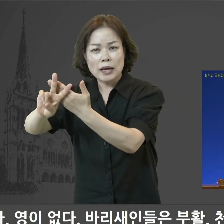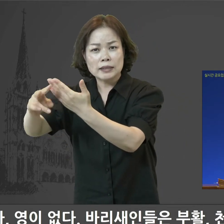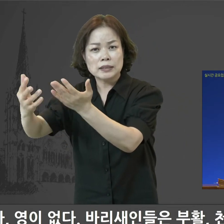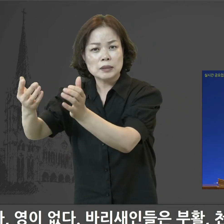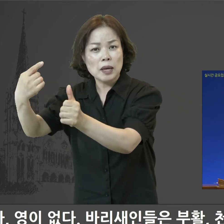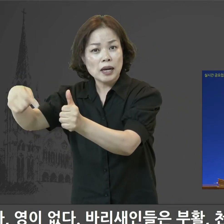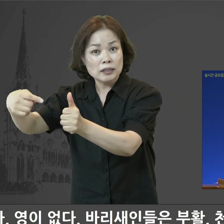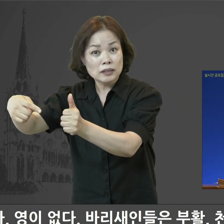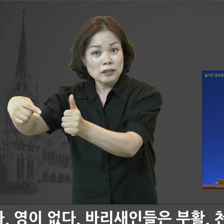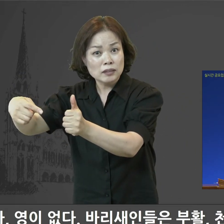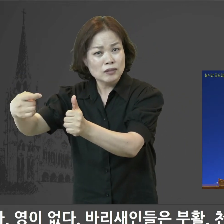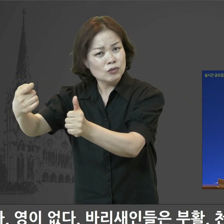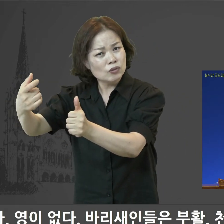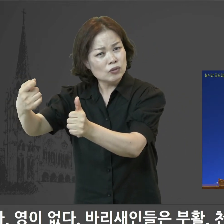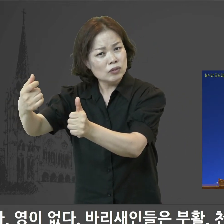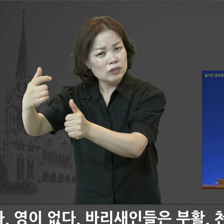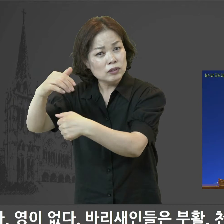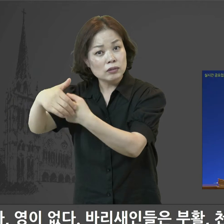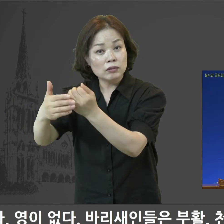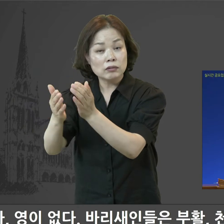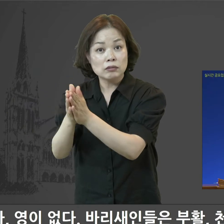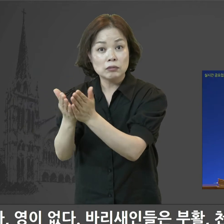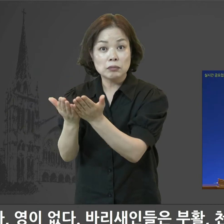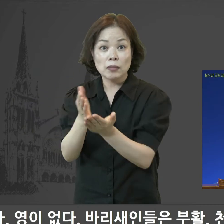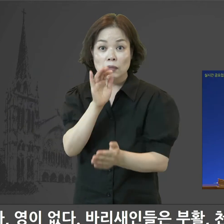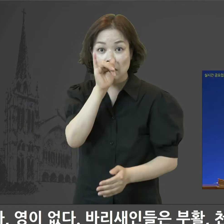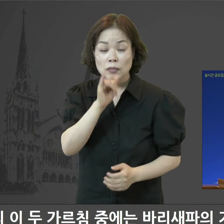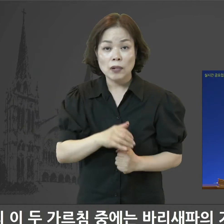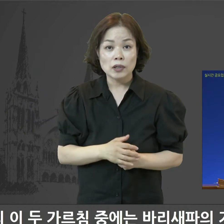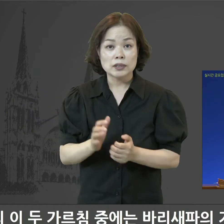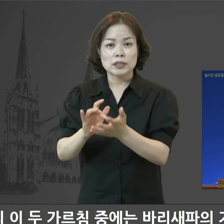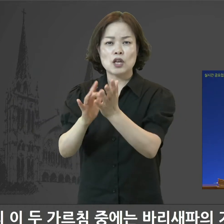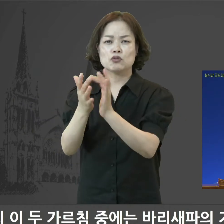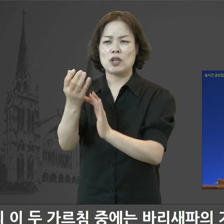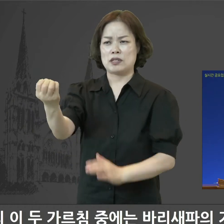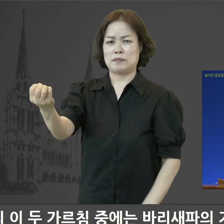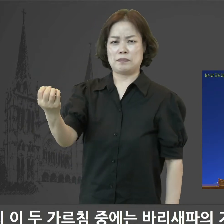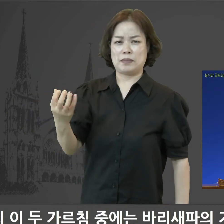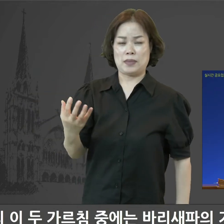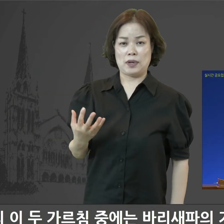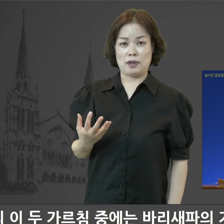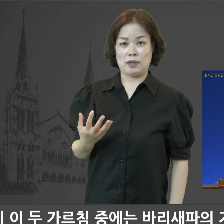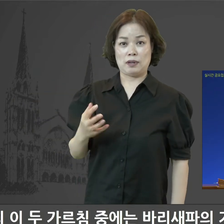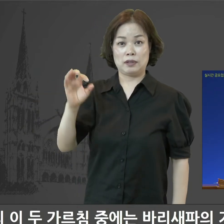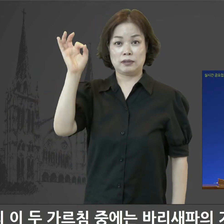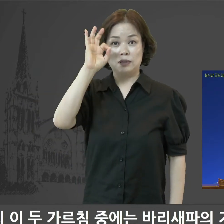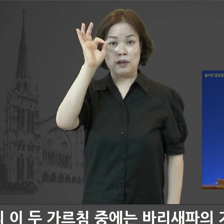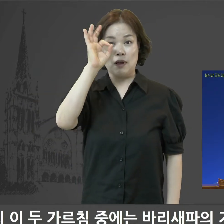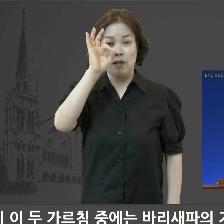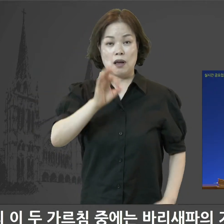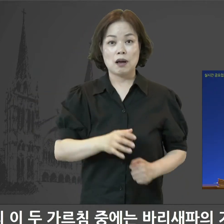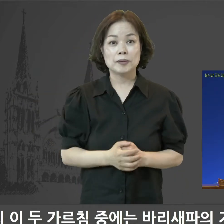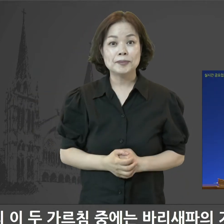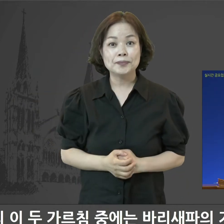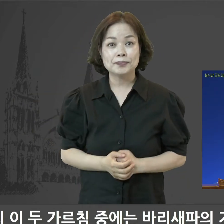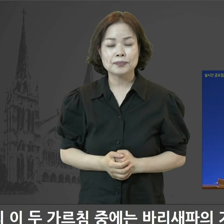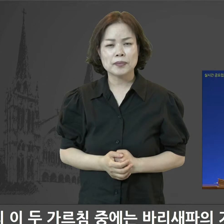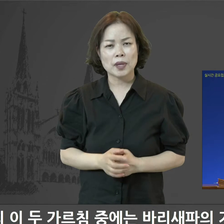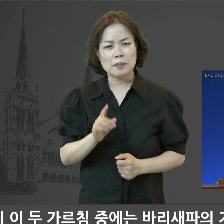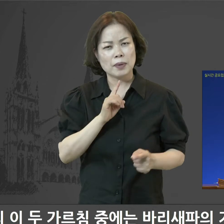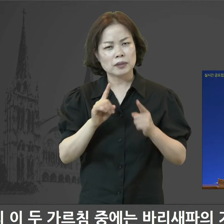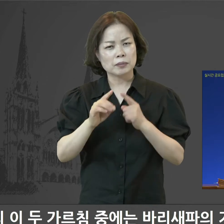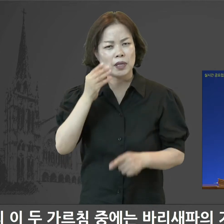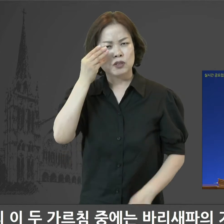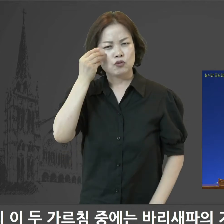가르침이 좀 더 성경적입니다. 예수님께서 하신 말씀을 하나 찾아볼 테인데 어쩌면 우리가 이 말씀에